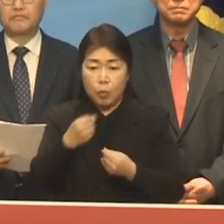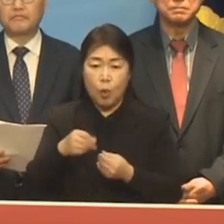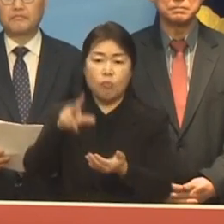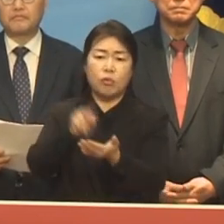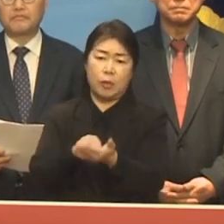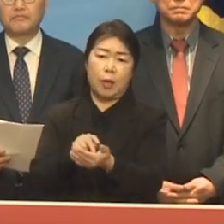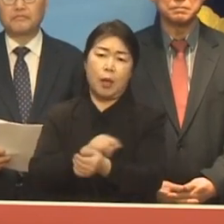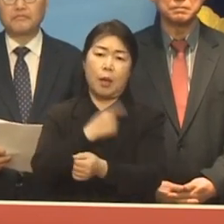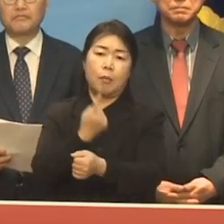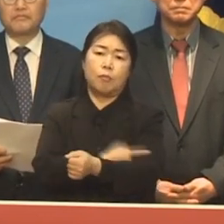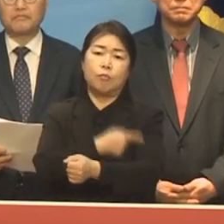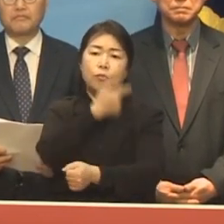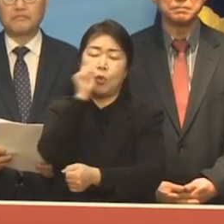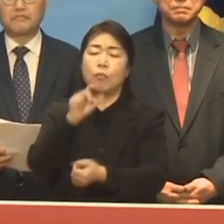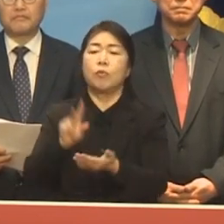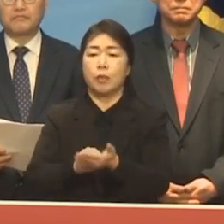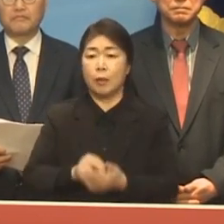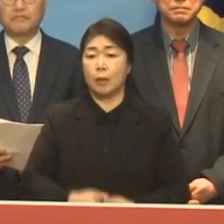적발하고 처벌해서